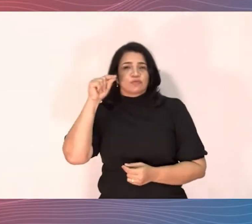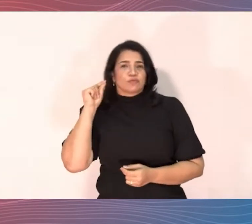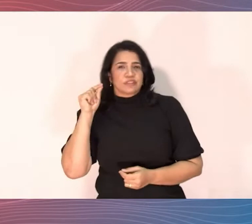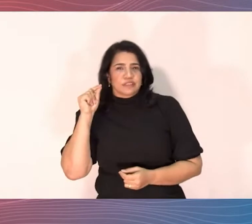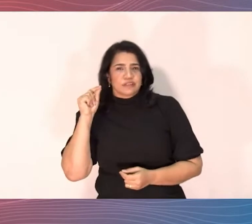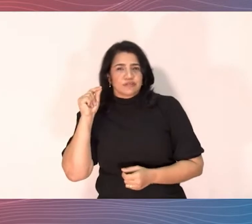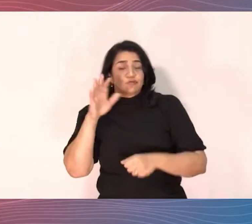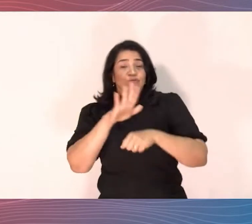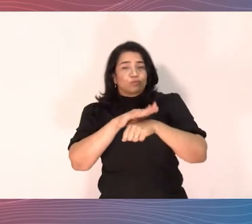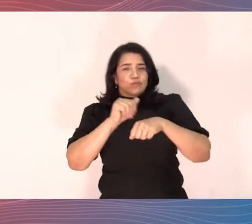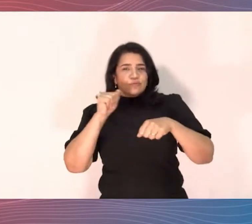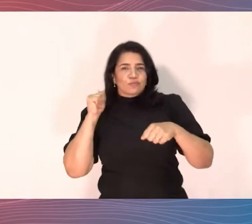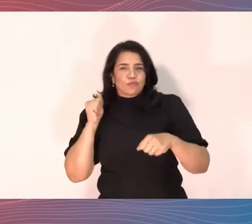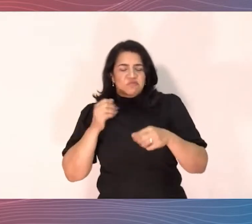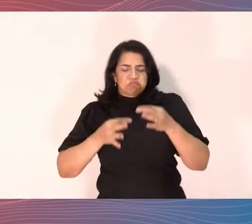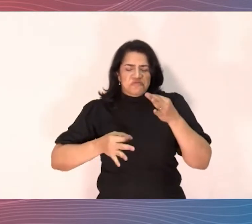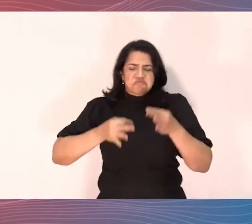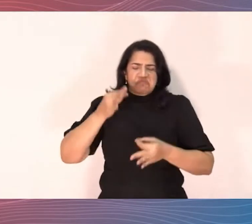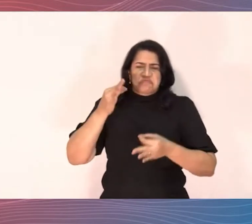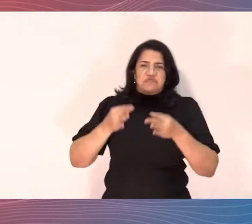glorificou.